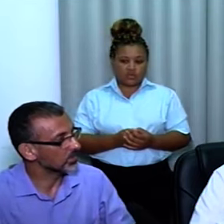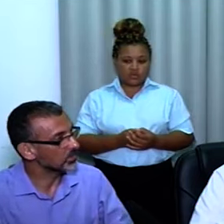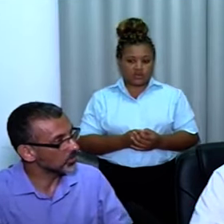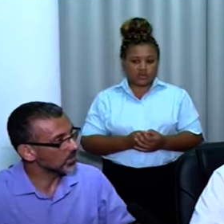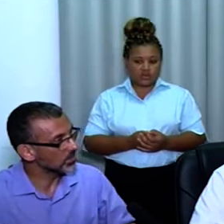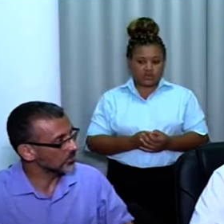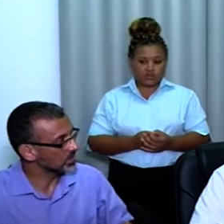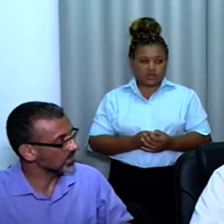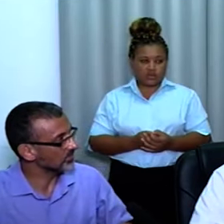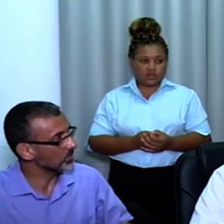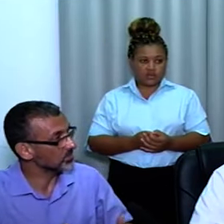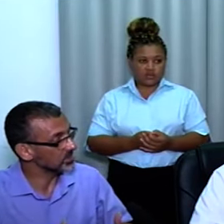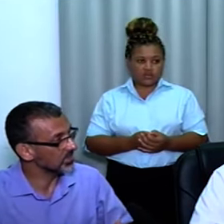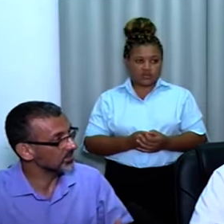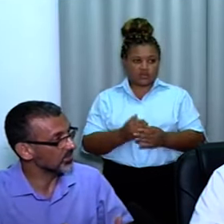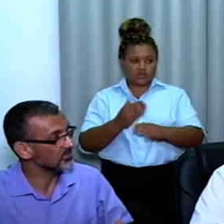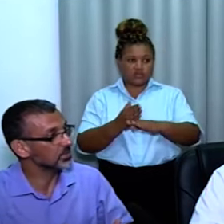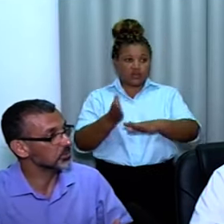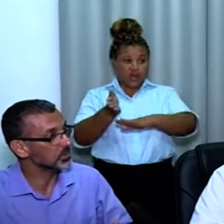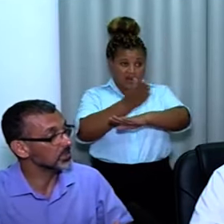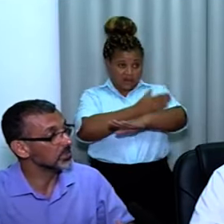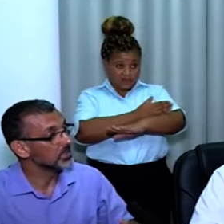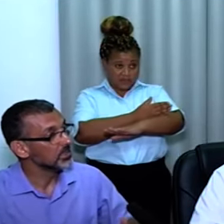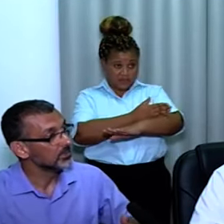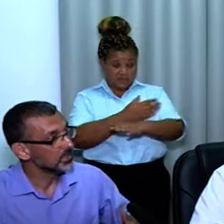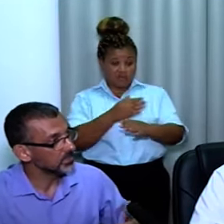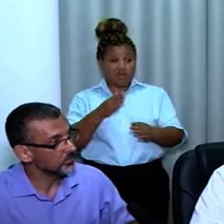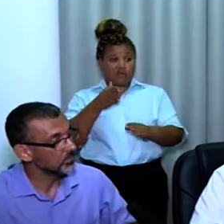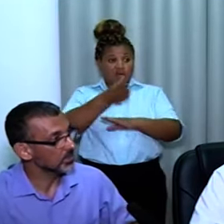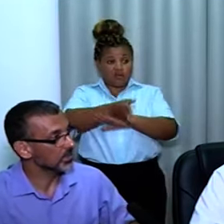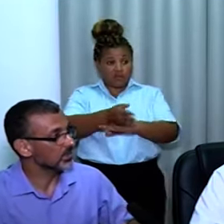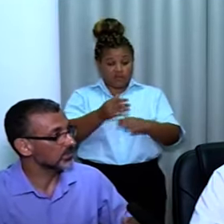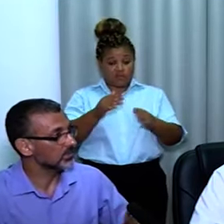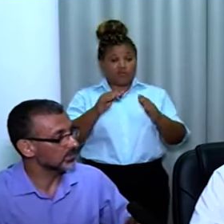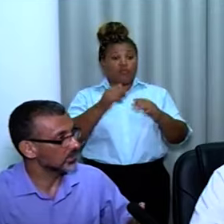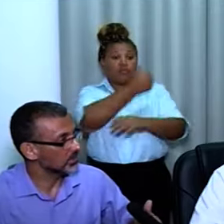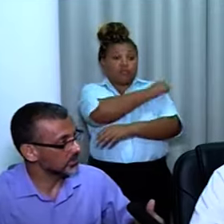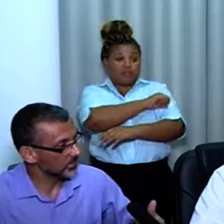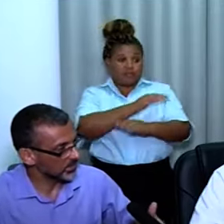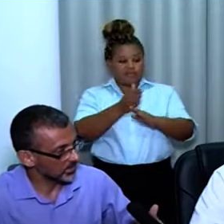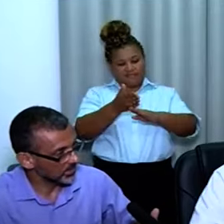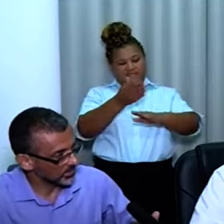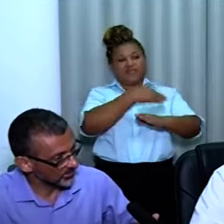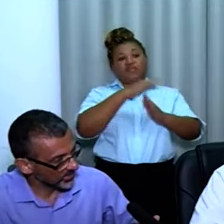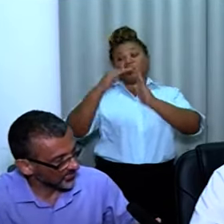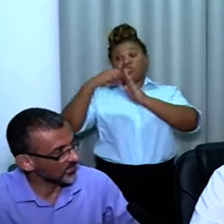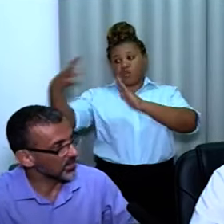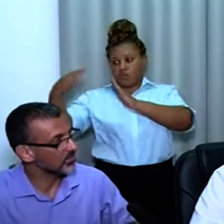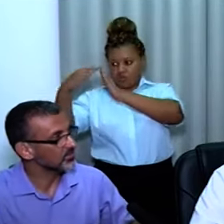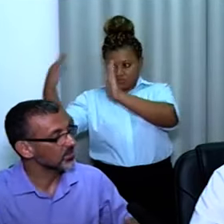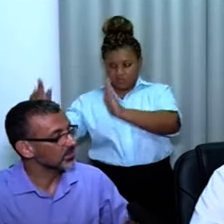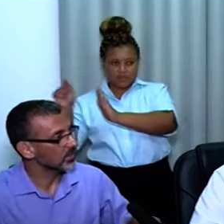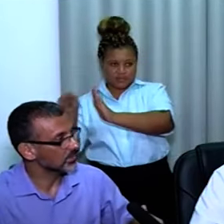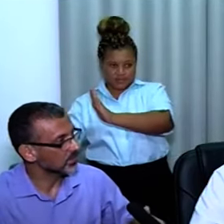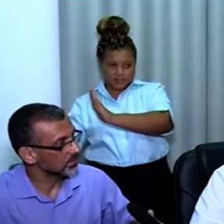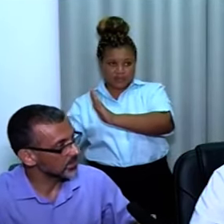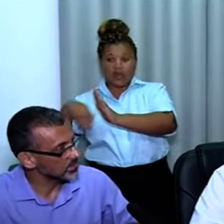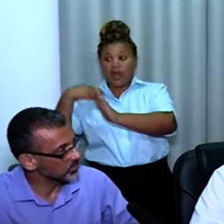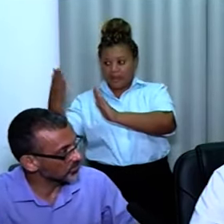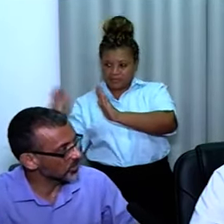mais nous qui nous pouvons faire, façon que ben des monde qui ont la fièvre, qui